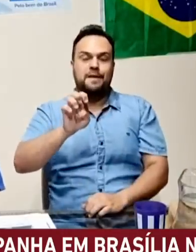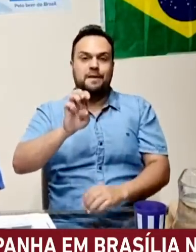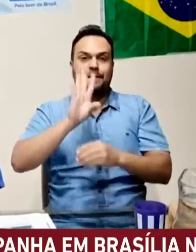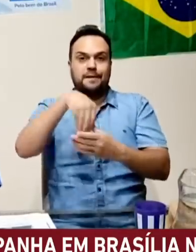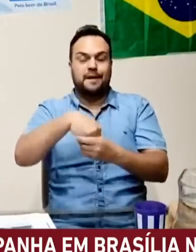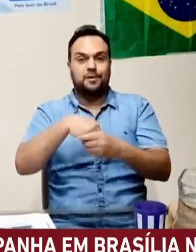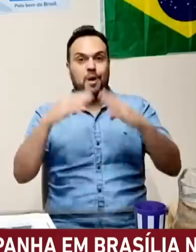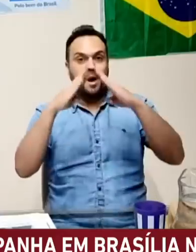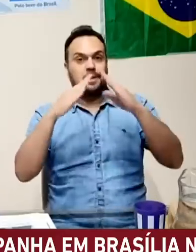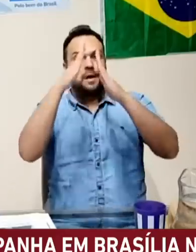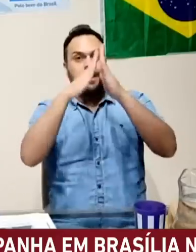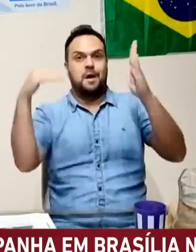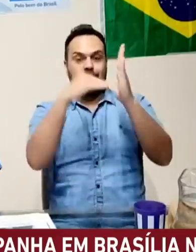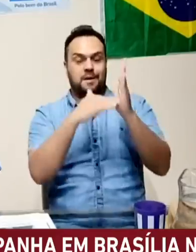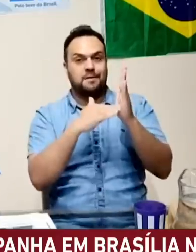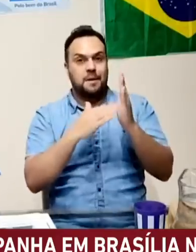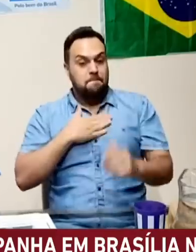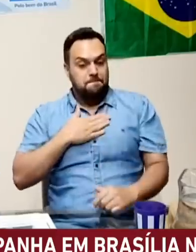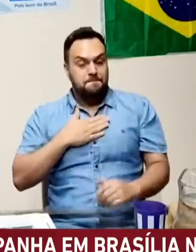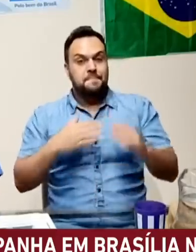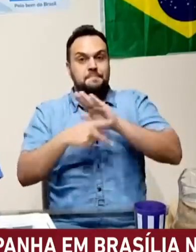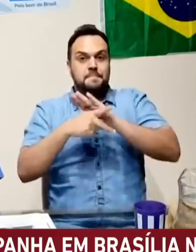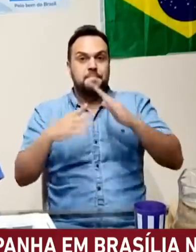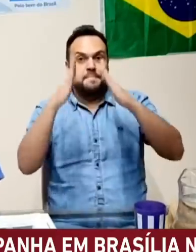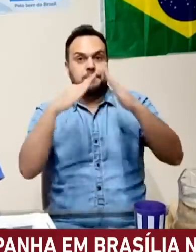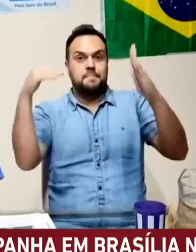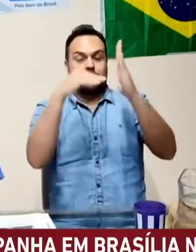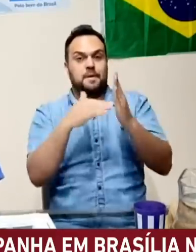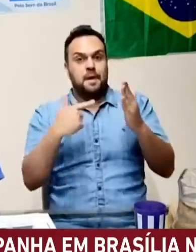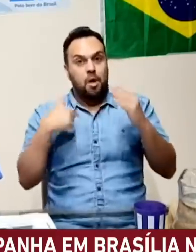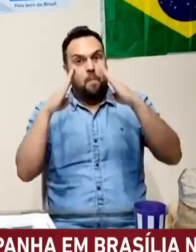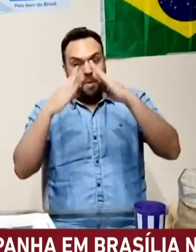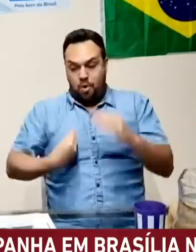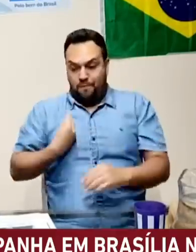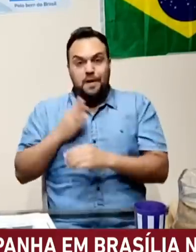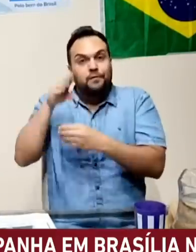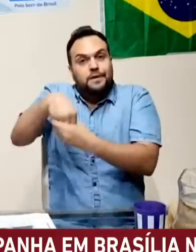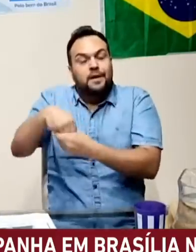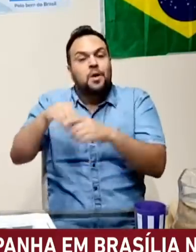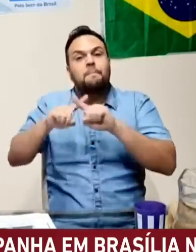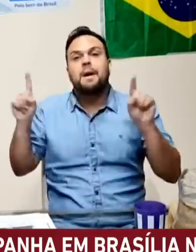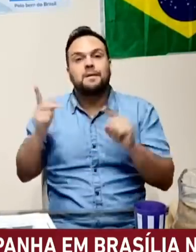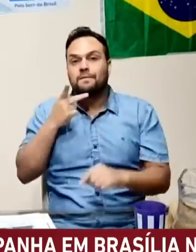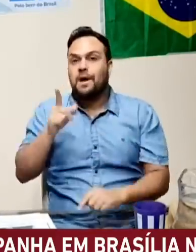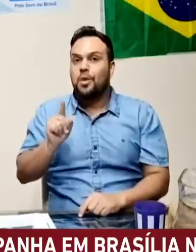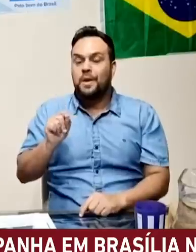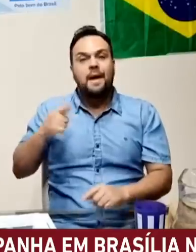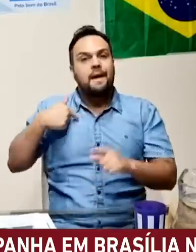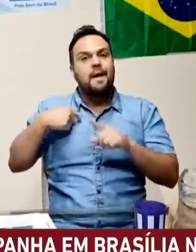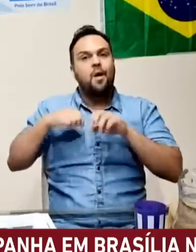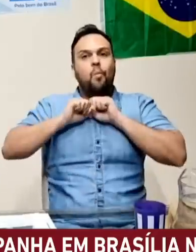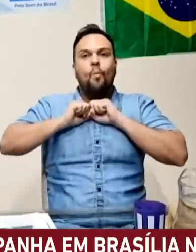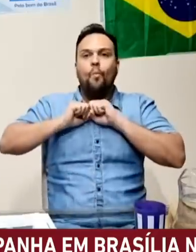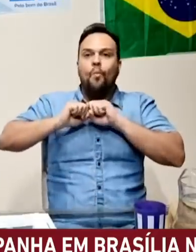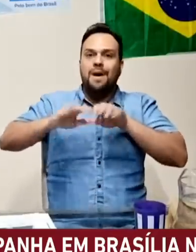do TSE. O Padrão Morada é a minha residência, ou não é? A alegação é que eu gasto